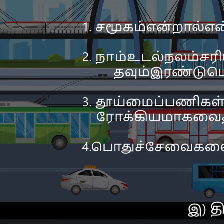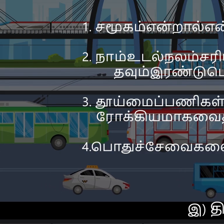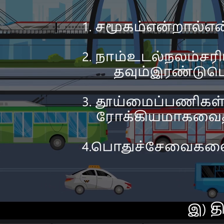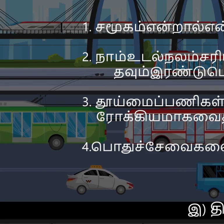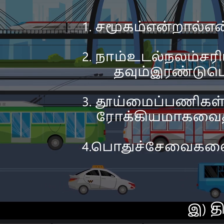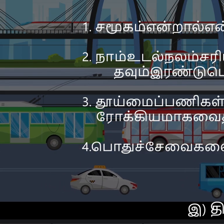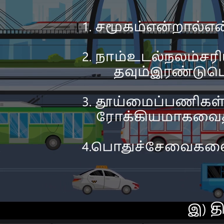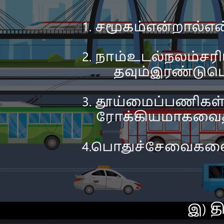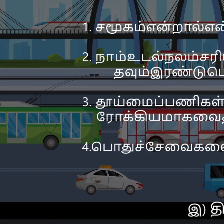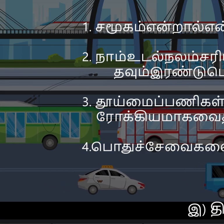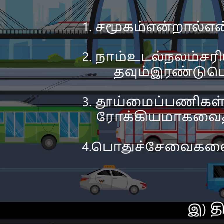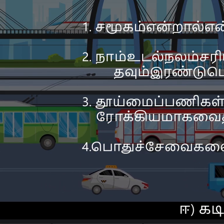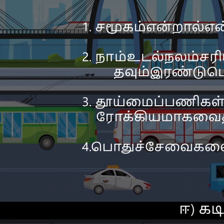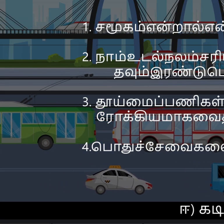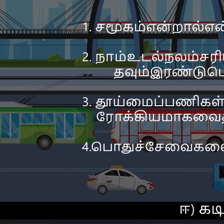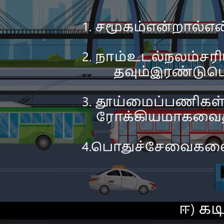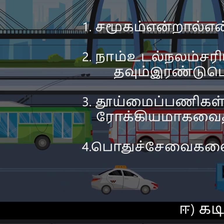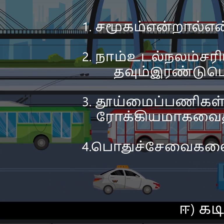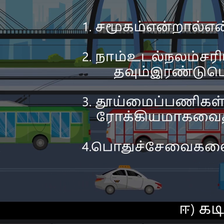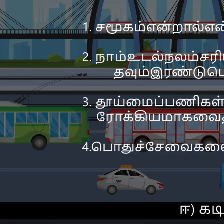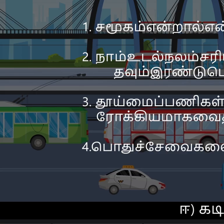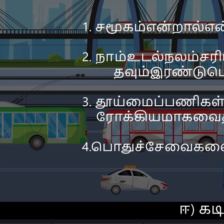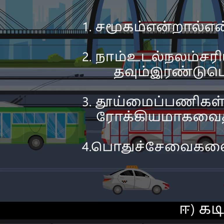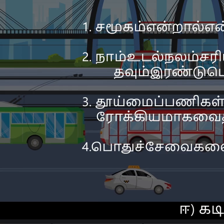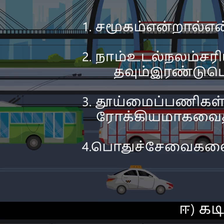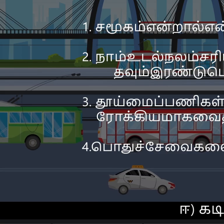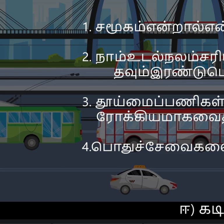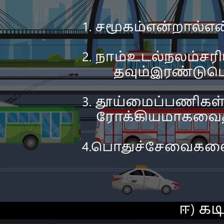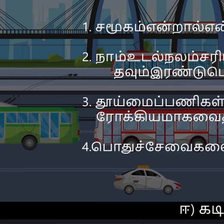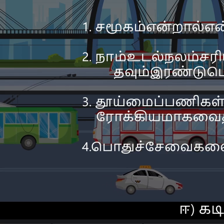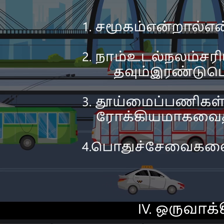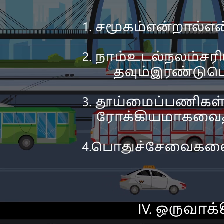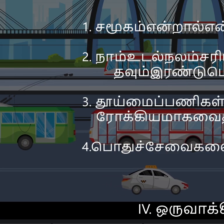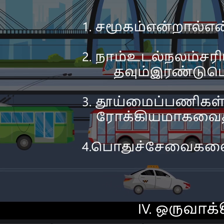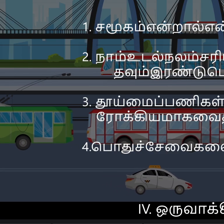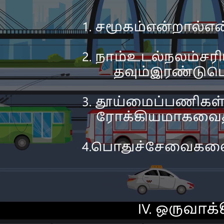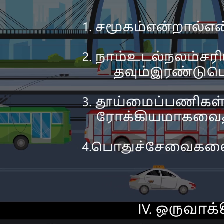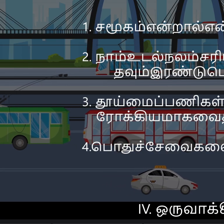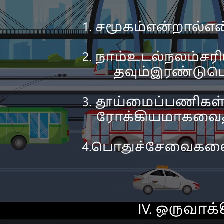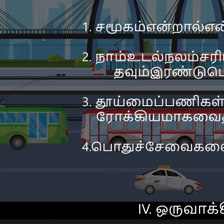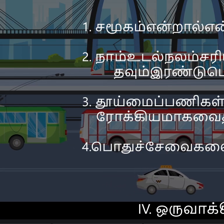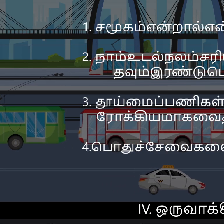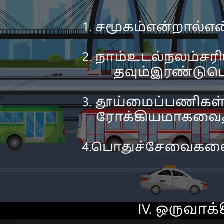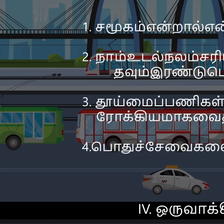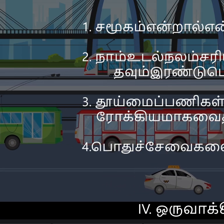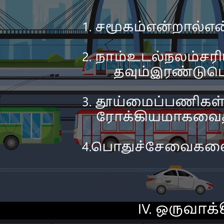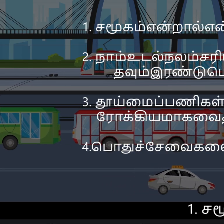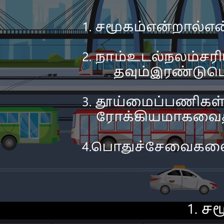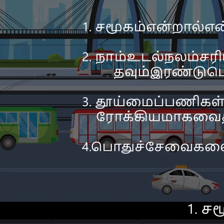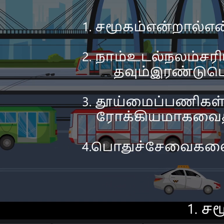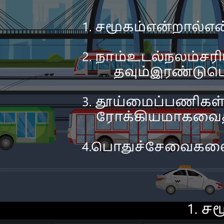3. திருடர்களை பிடித்தல். 4. கடிதங்களை அனுப்புதல். ஒரு வாக்கியத்தில் பதில்